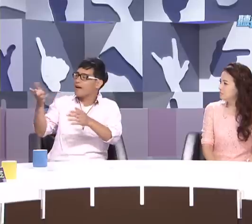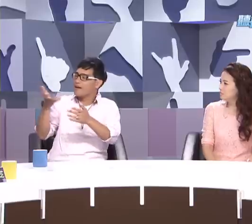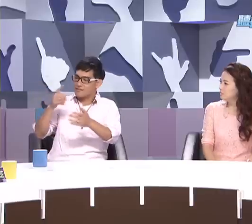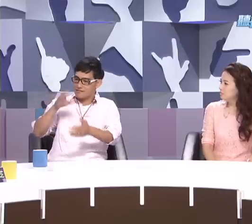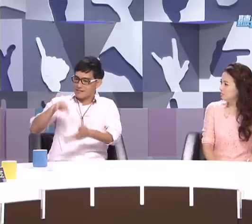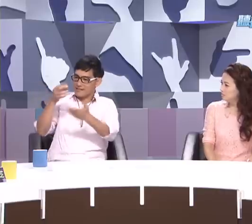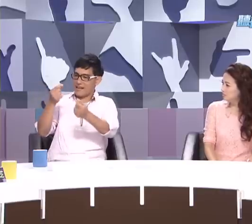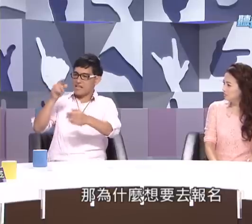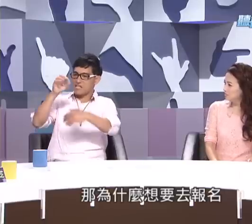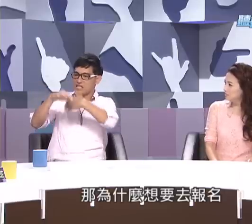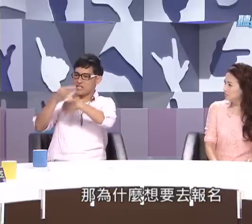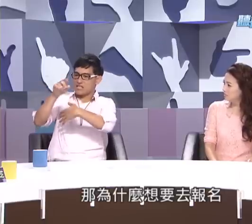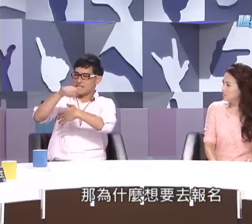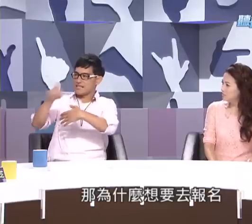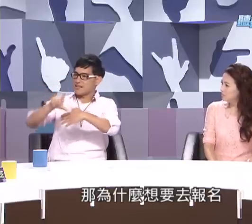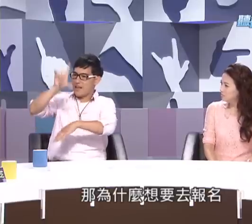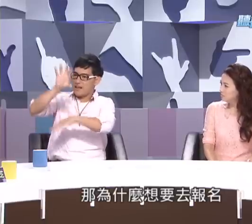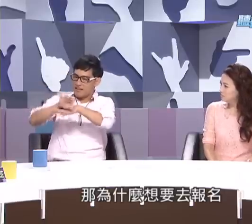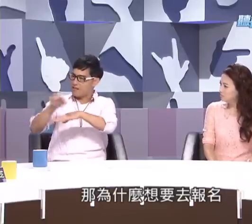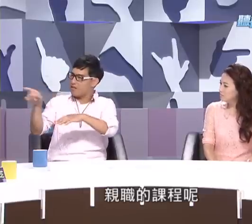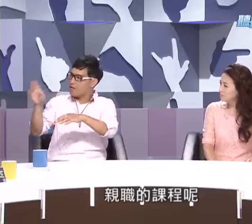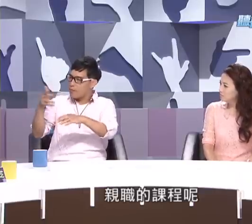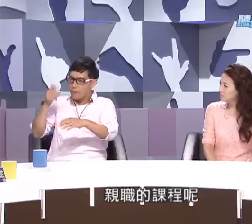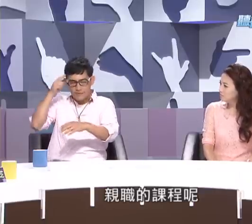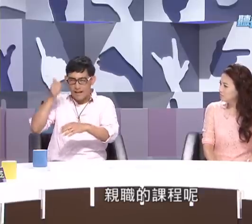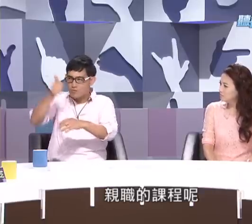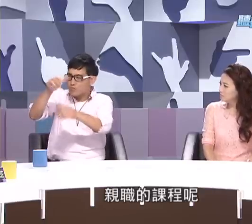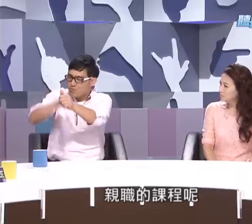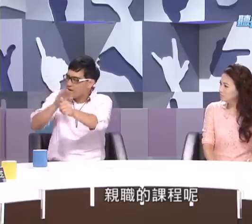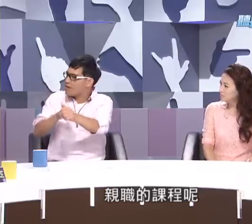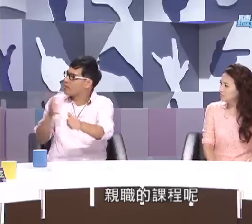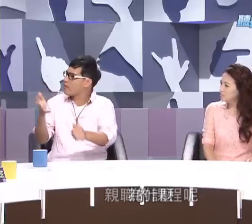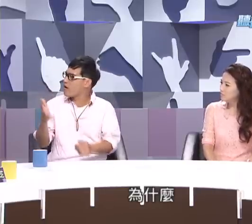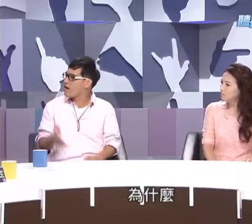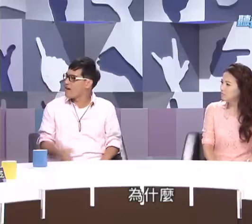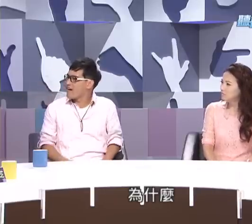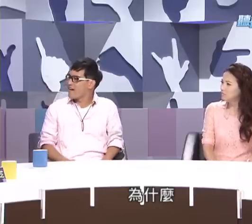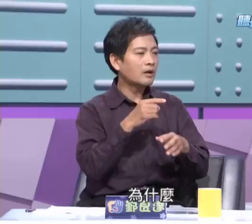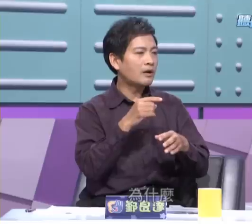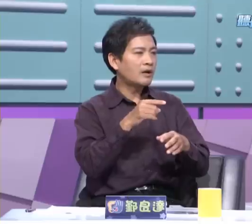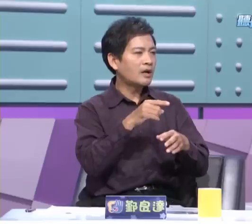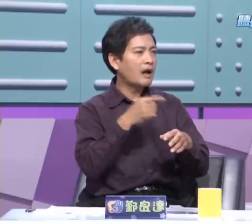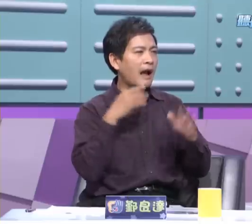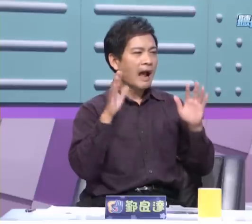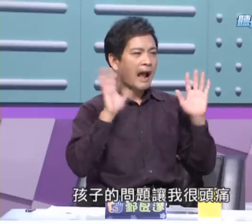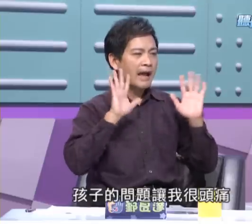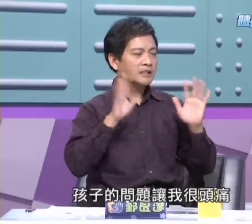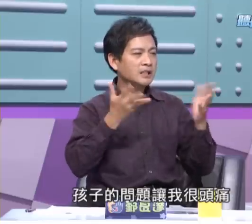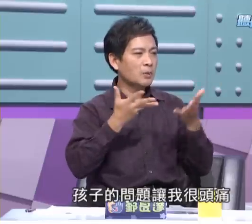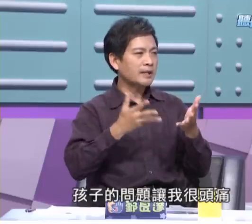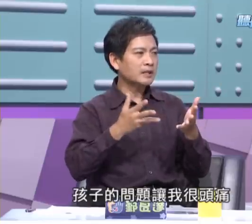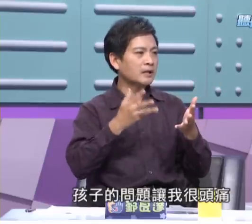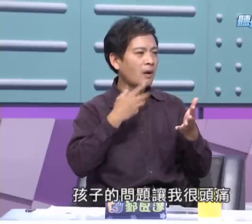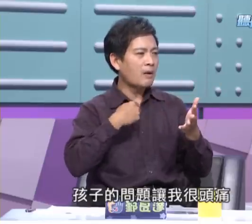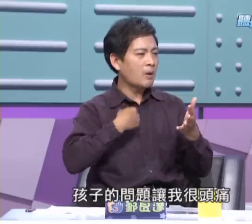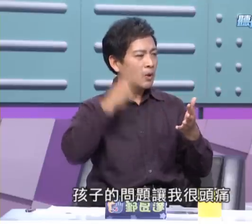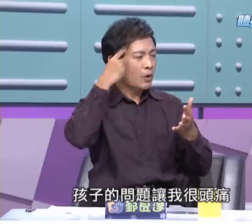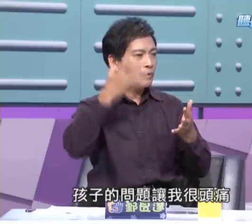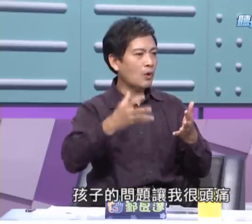了。那为什么想要去报名亲职的课程呢？为什么？孩子的问题让我很